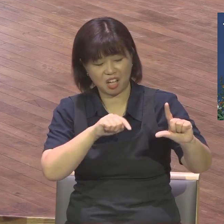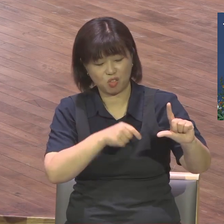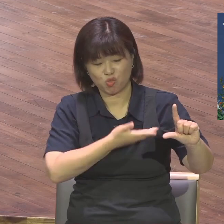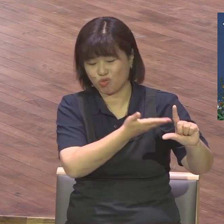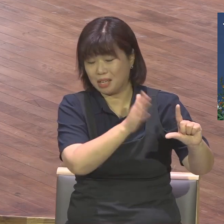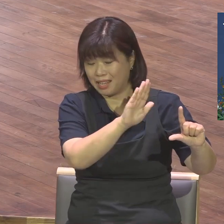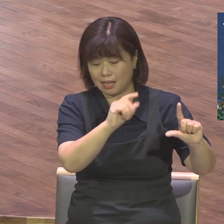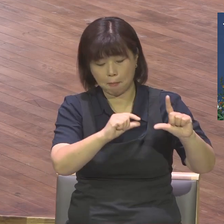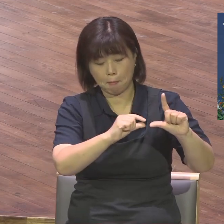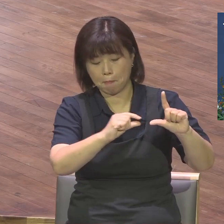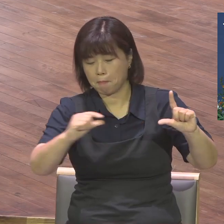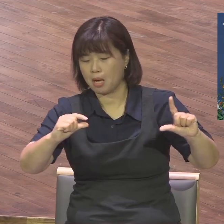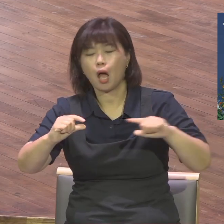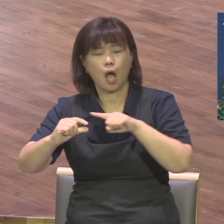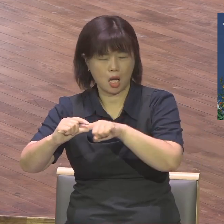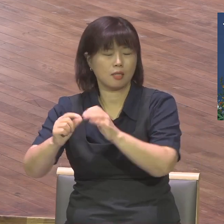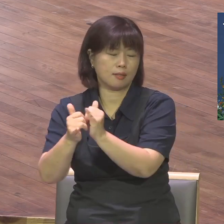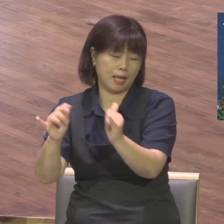나에게